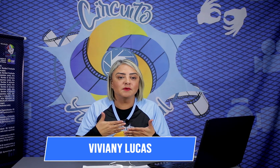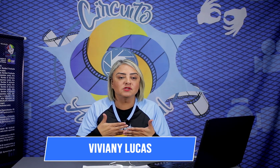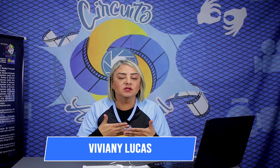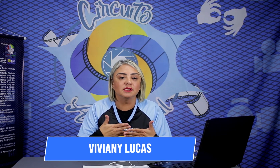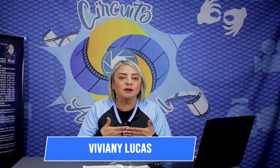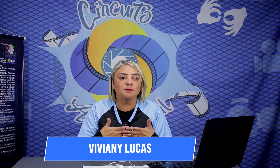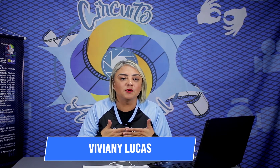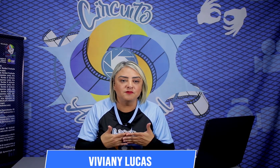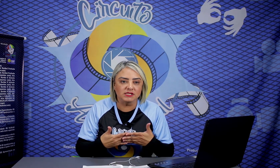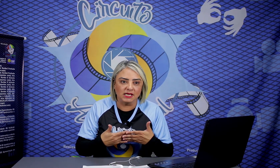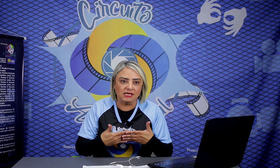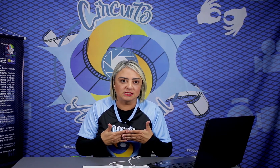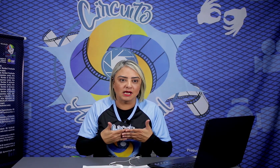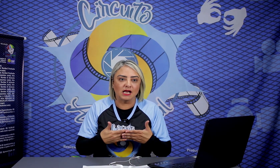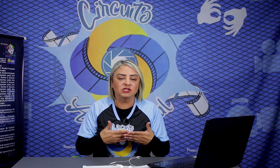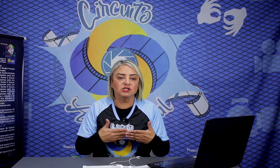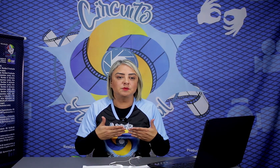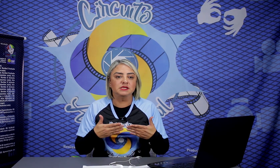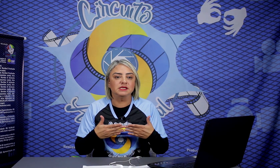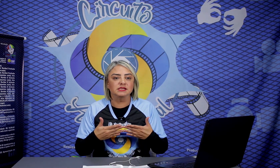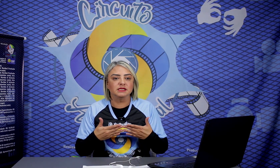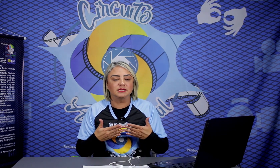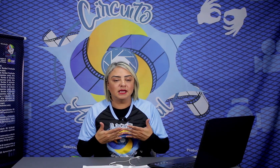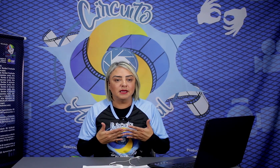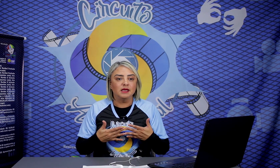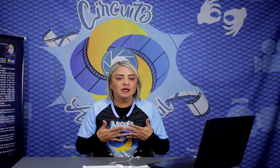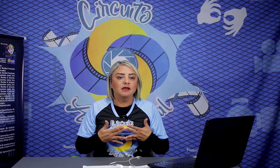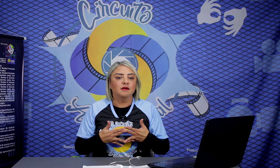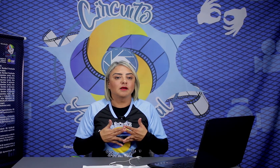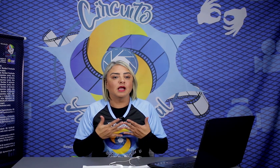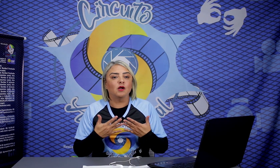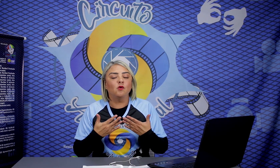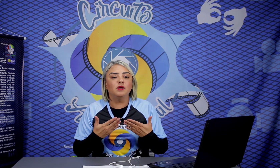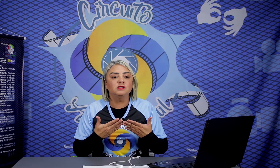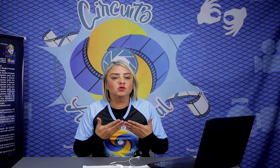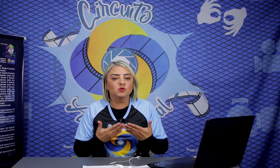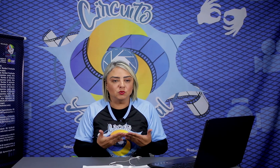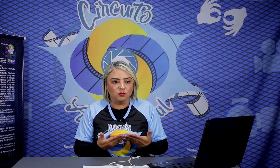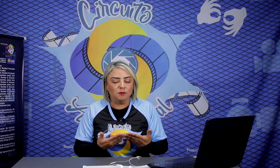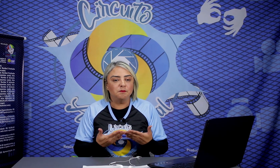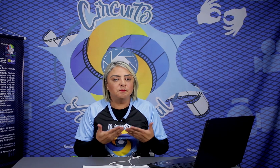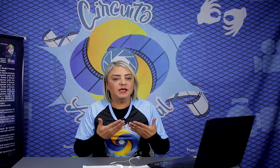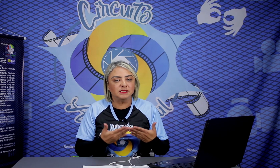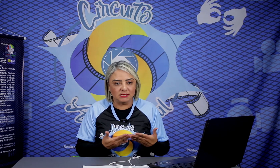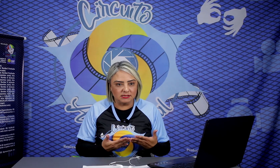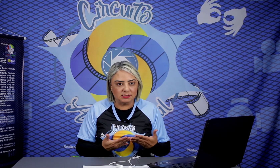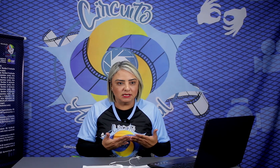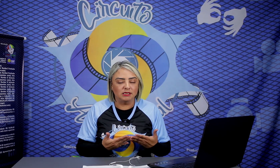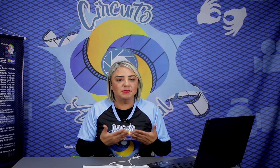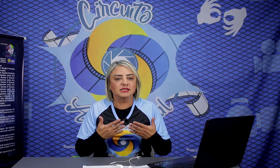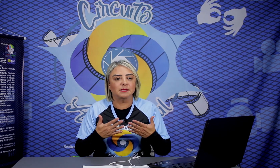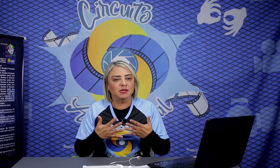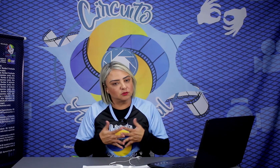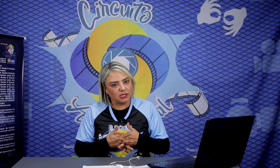só ter a proficiência, a gente precisa ter com estudo, pesquisa, embasamento